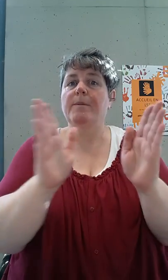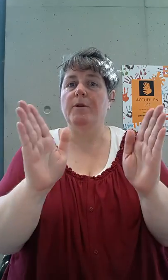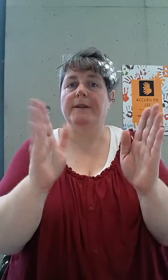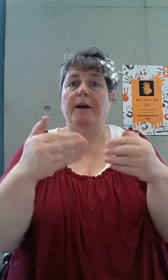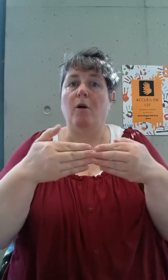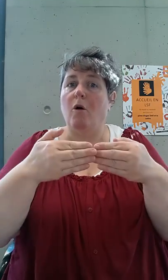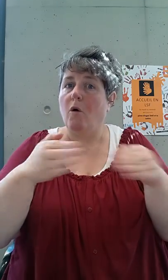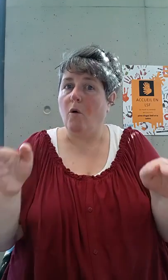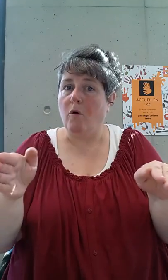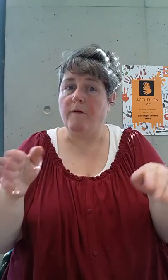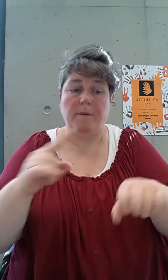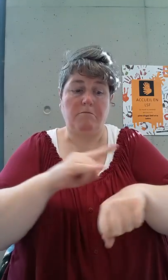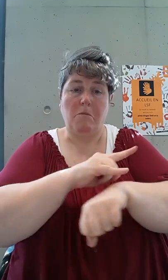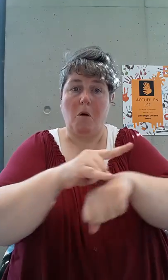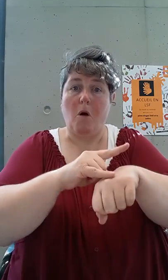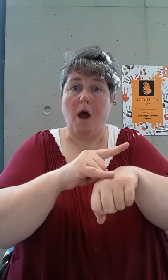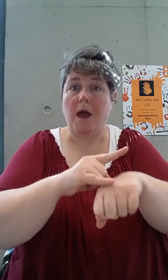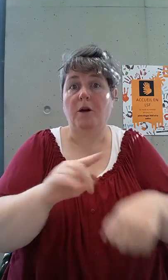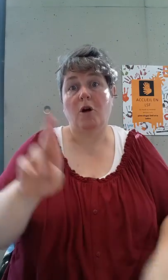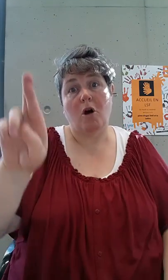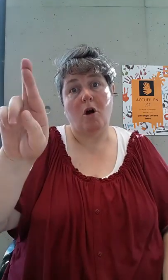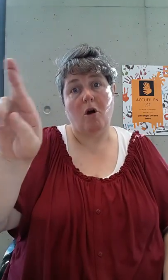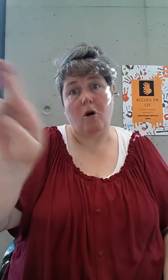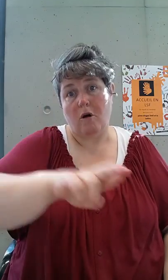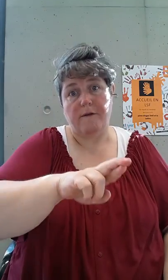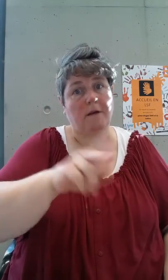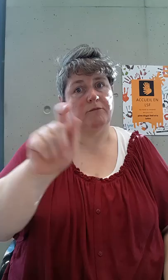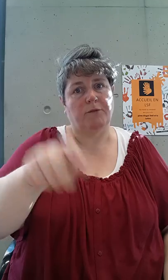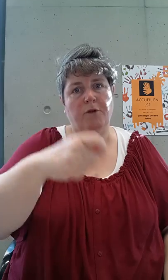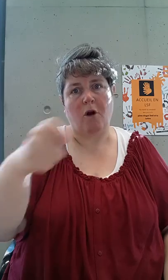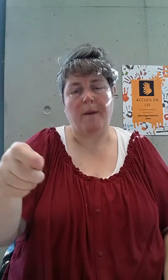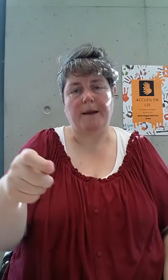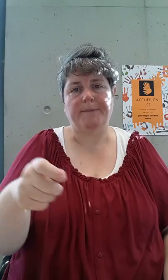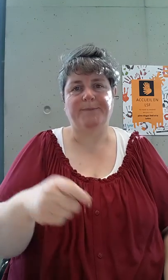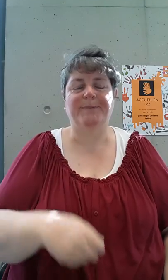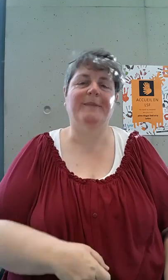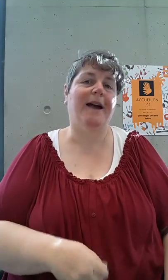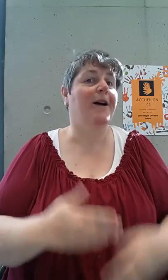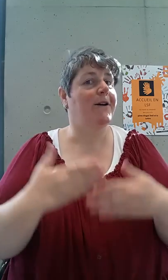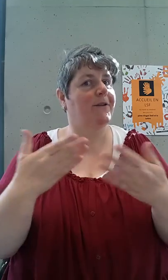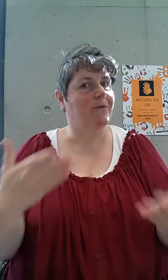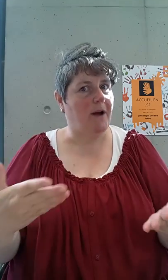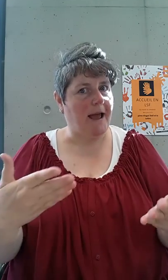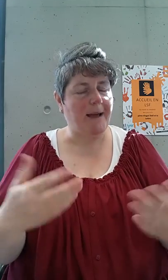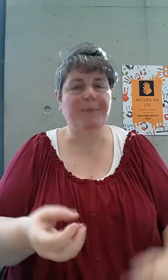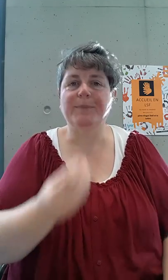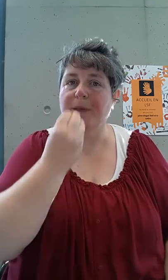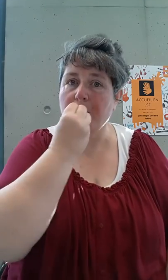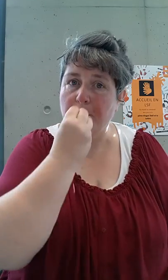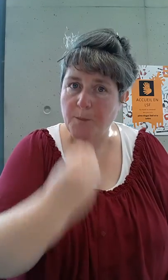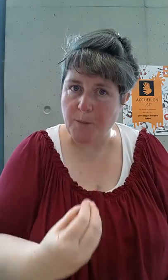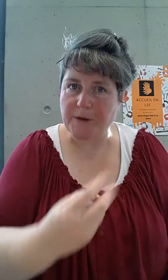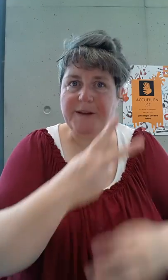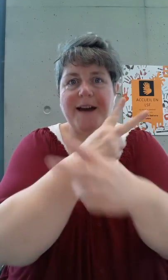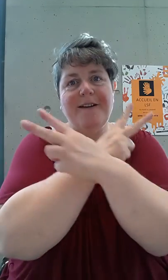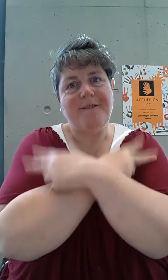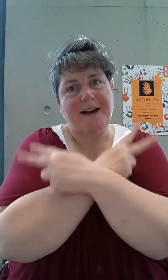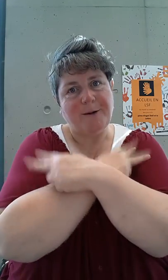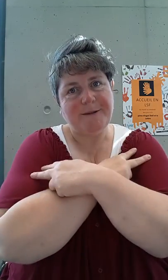bibliothèque Au revoir Au revoir Reviens Au revoir Voilà Bonnes vacances